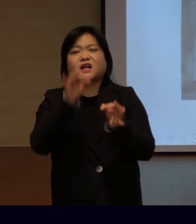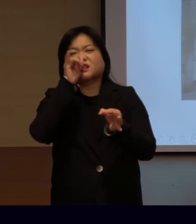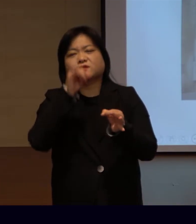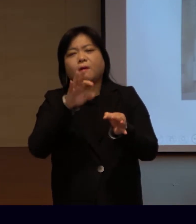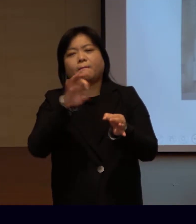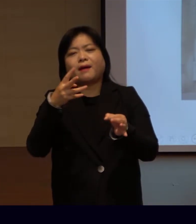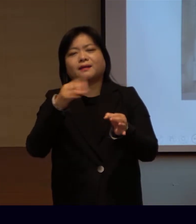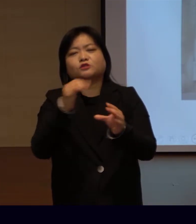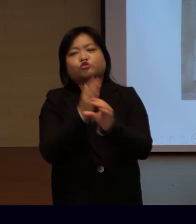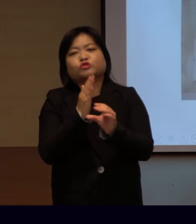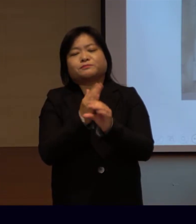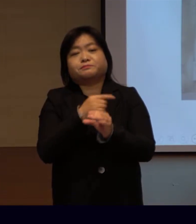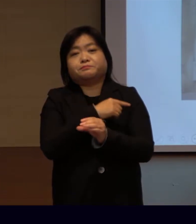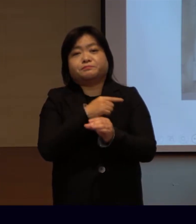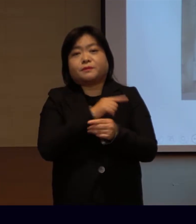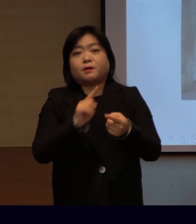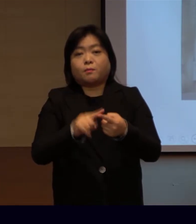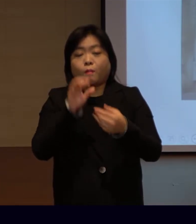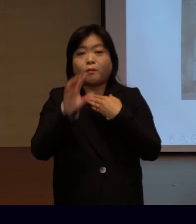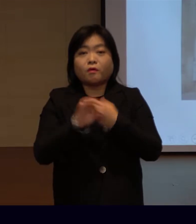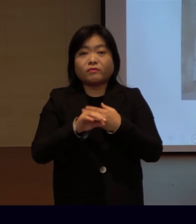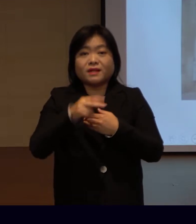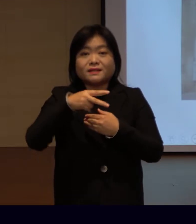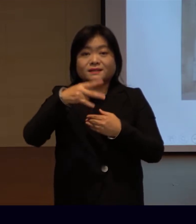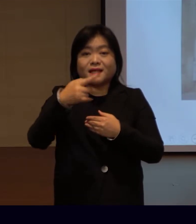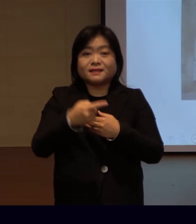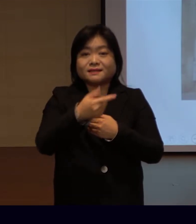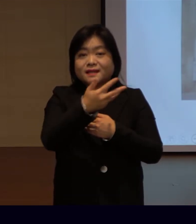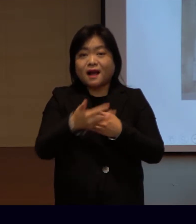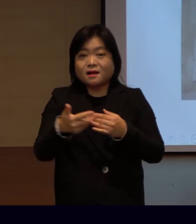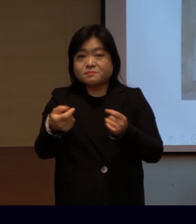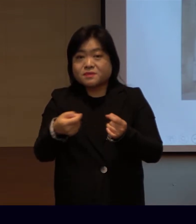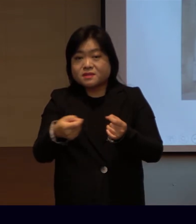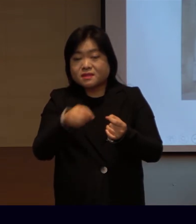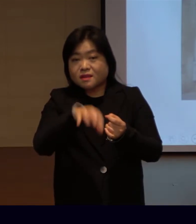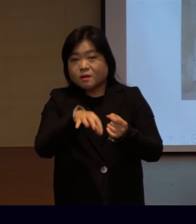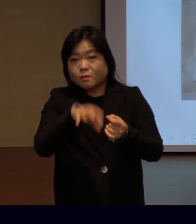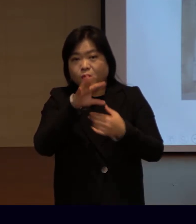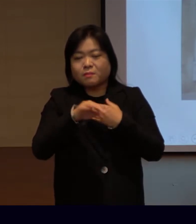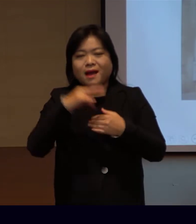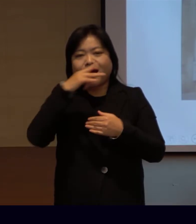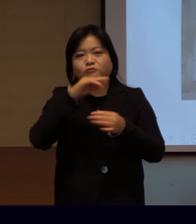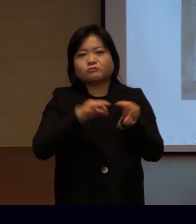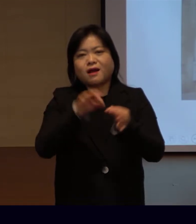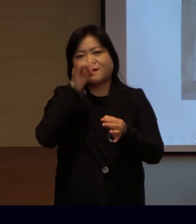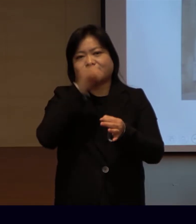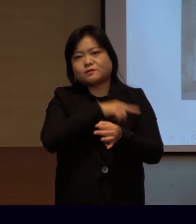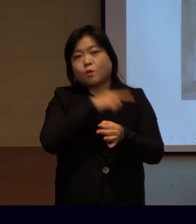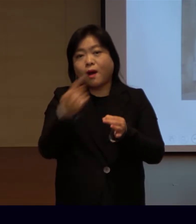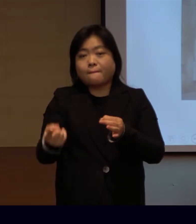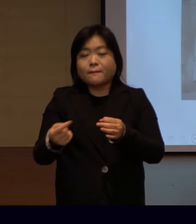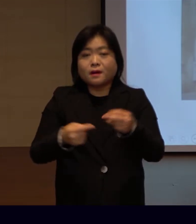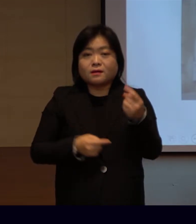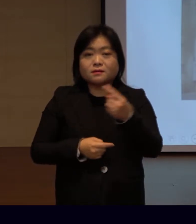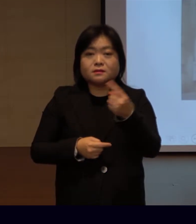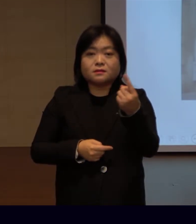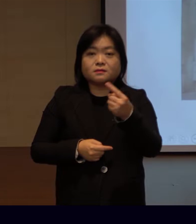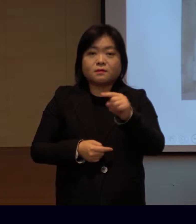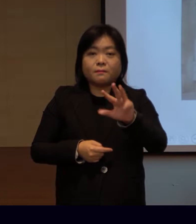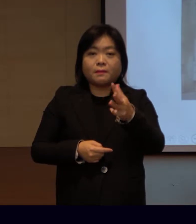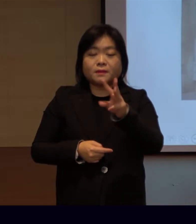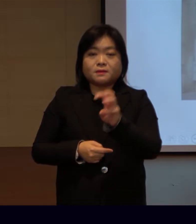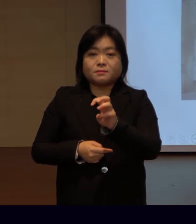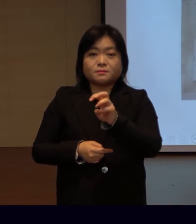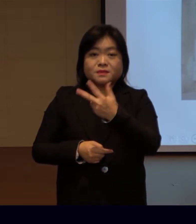아주 중심가에 보나파르트가 세느강 밑에 가면 이 가게가 향수 가게가 있고, 그 앞에는 이렇게